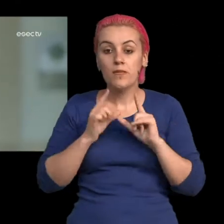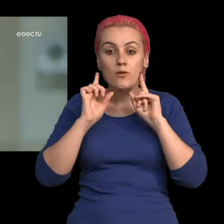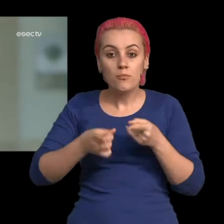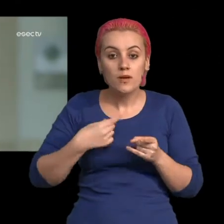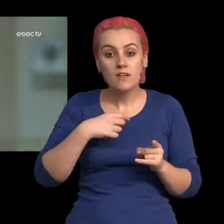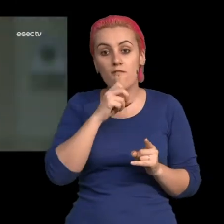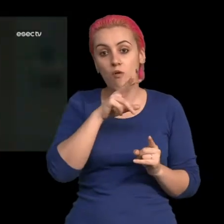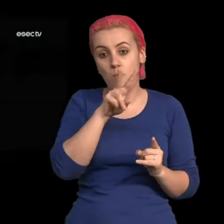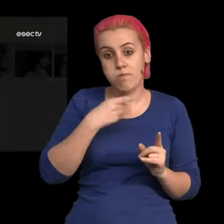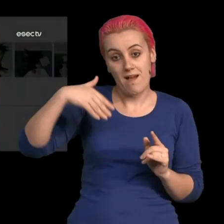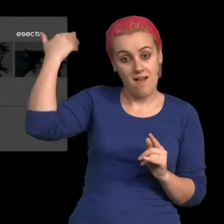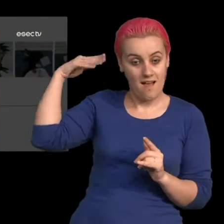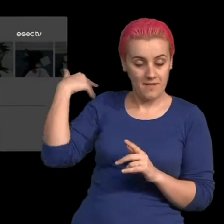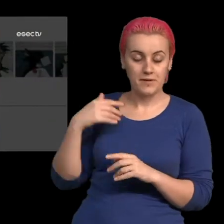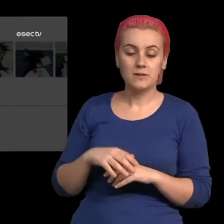começando logo pelo meu avô.